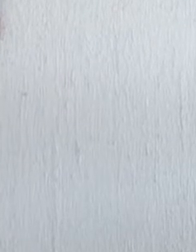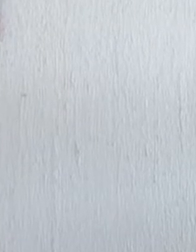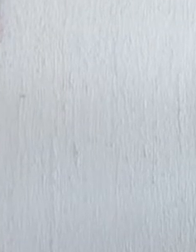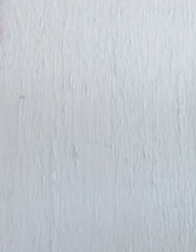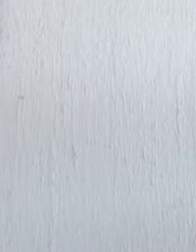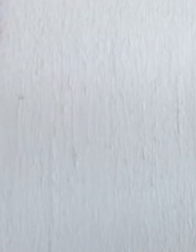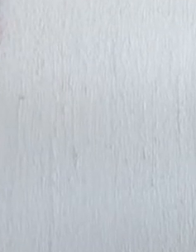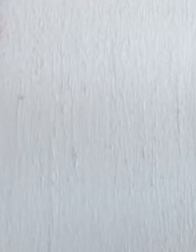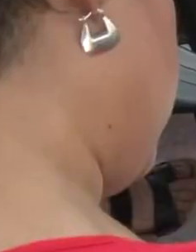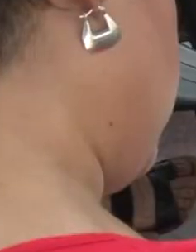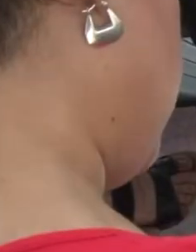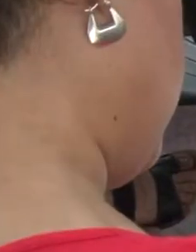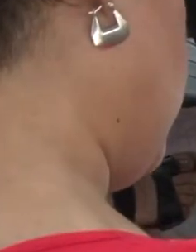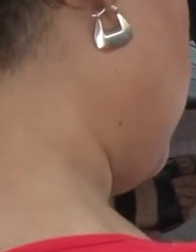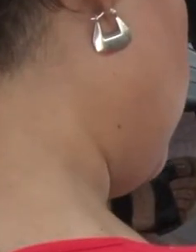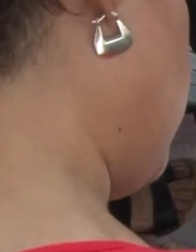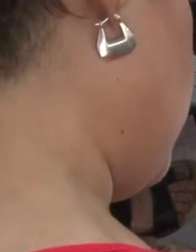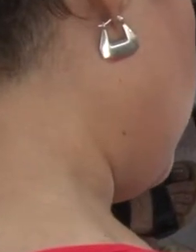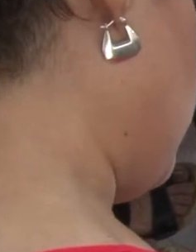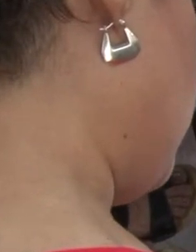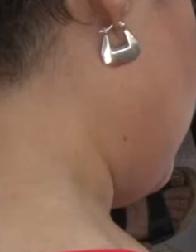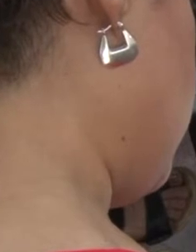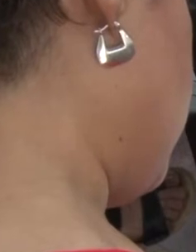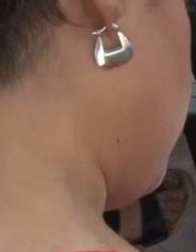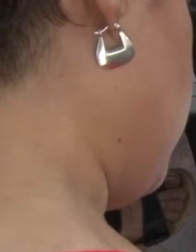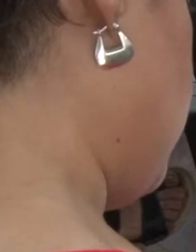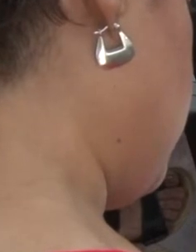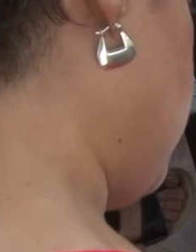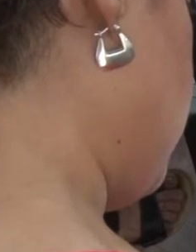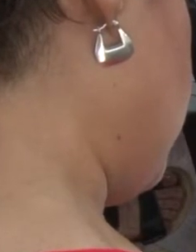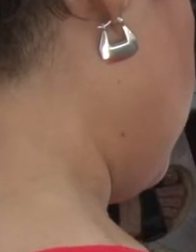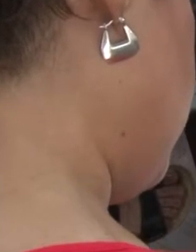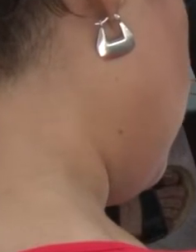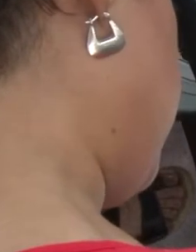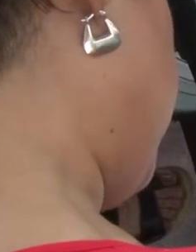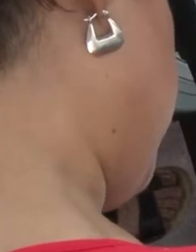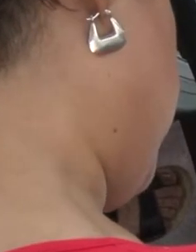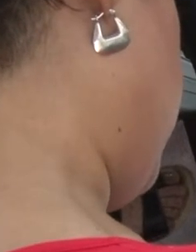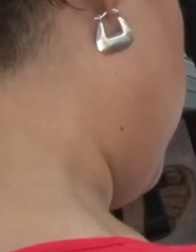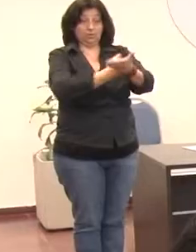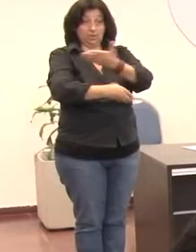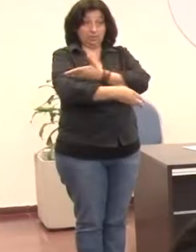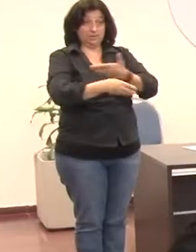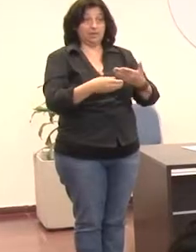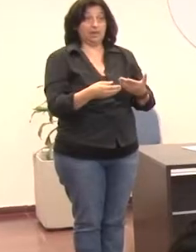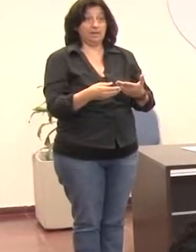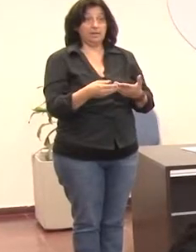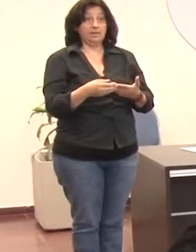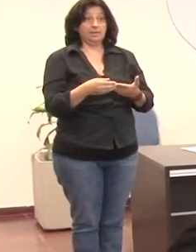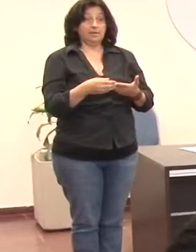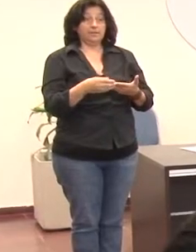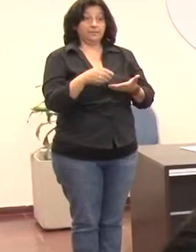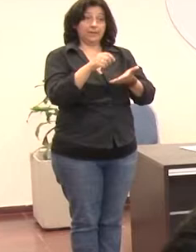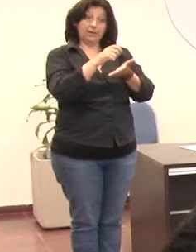cotidiano que cualquier persona tiene y bueno, que muchas veces las personas en situación de discapacidad tienen que remarla para que se les consideren muchos los derechos que tienen,